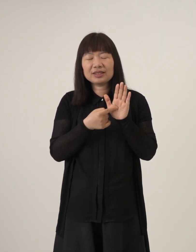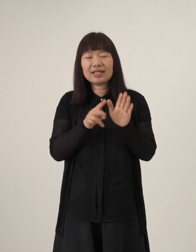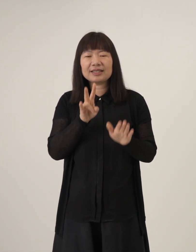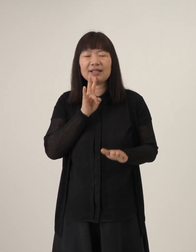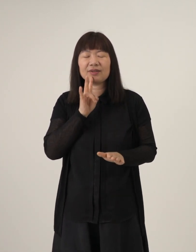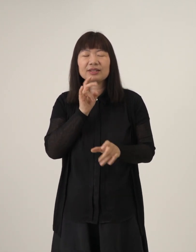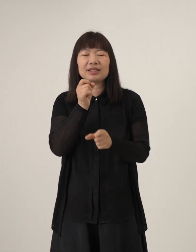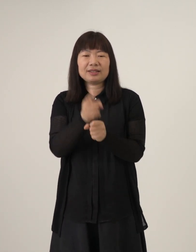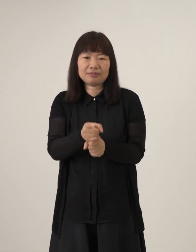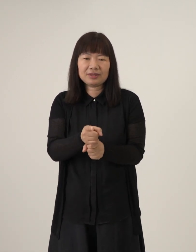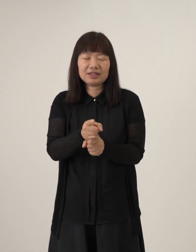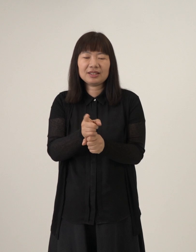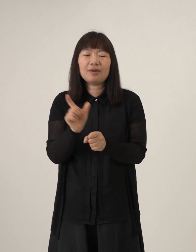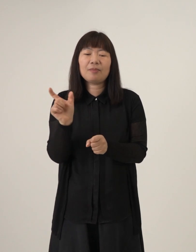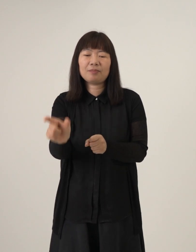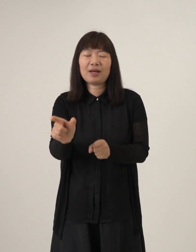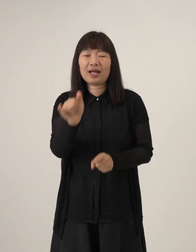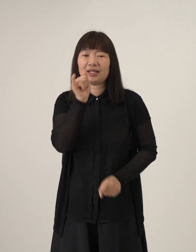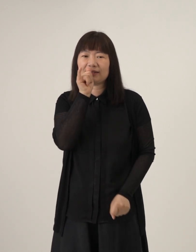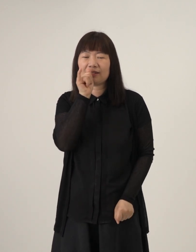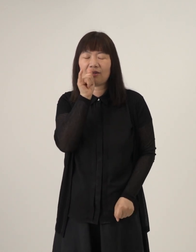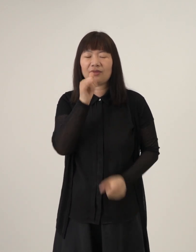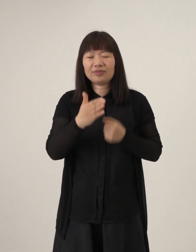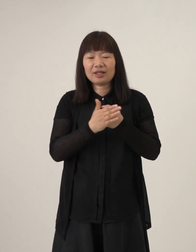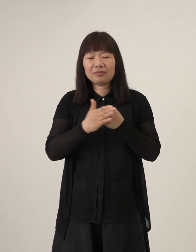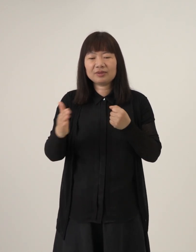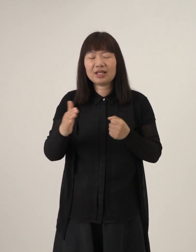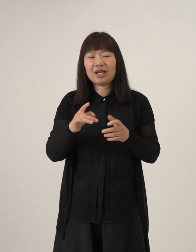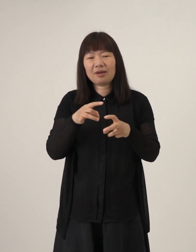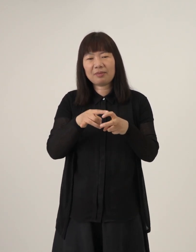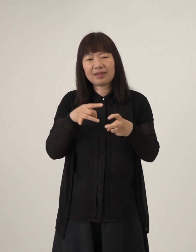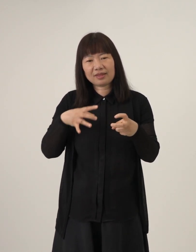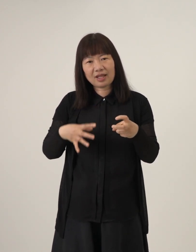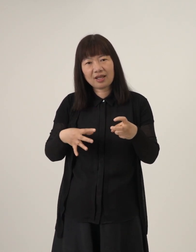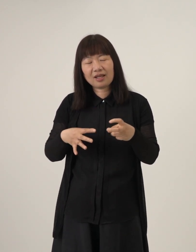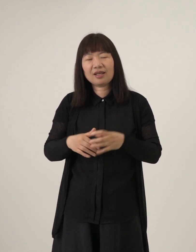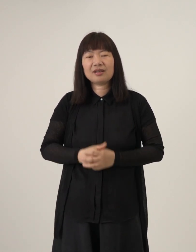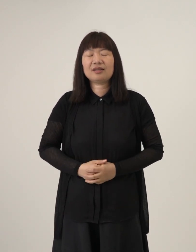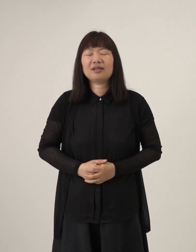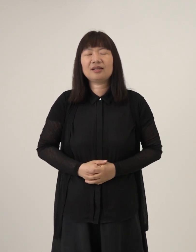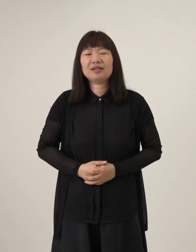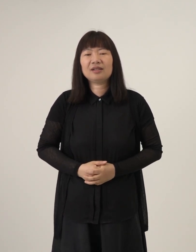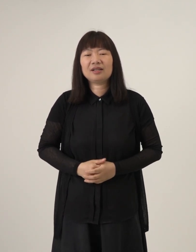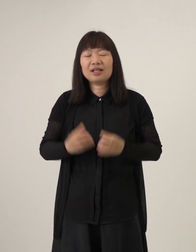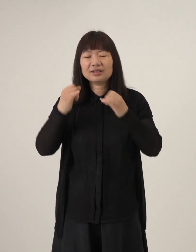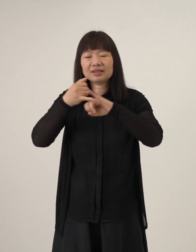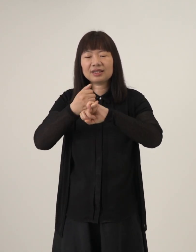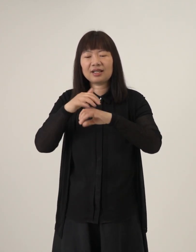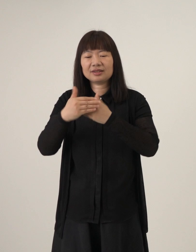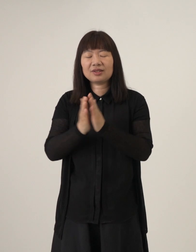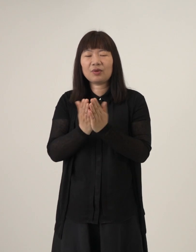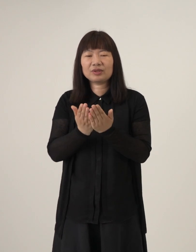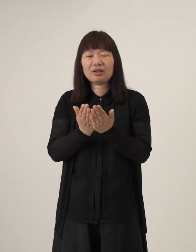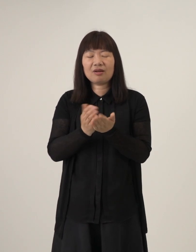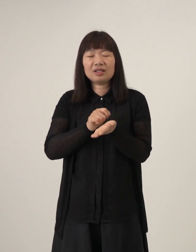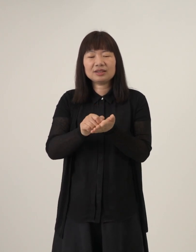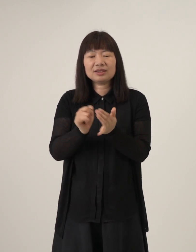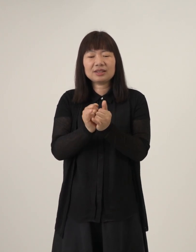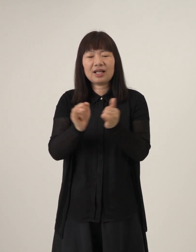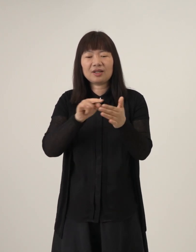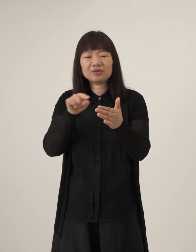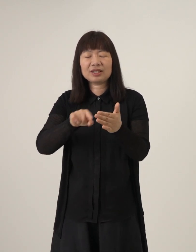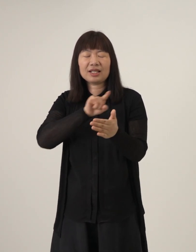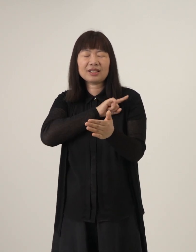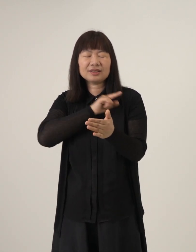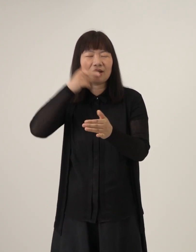예언이 이미 기록이 되어 있는 거예요. 그러니까 마태는 신약 성경의 기자 중에